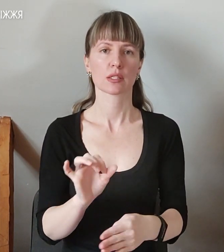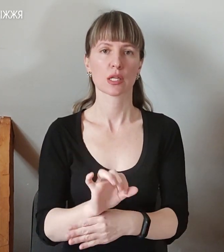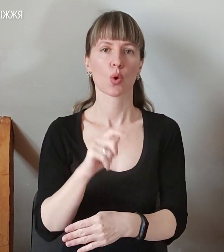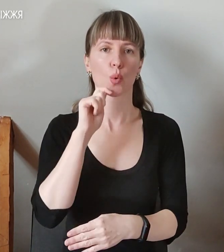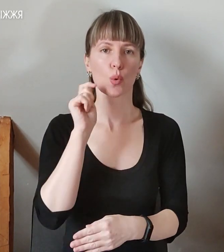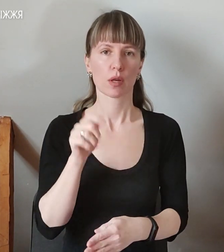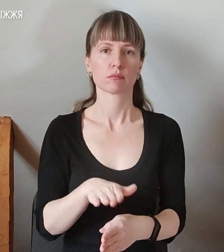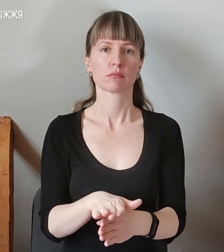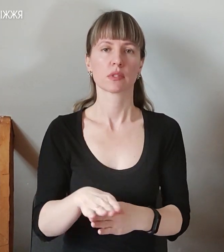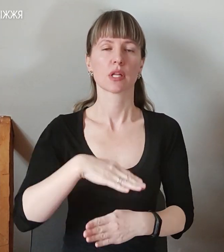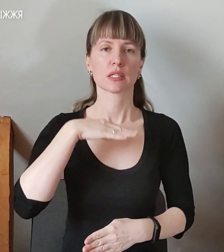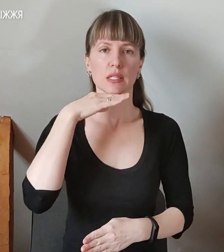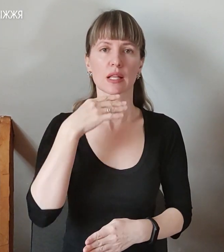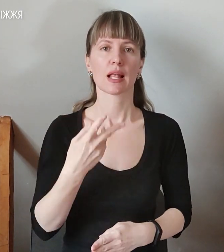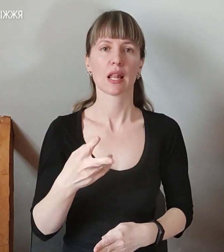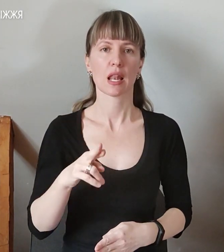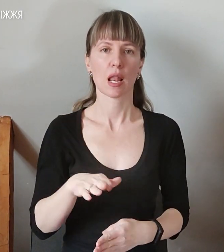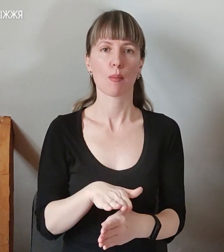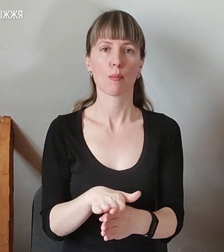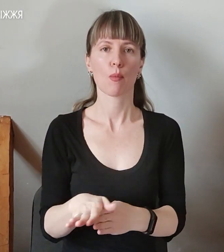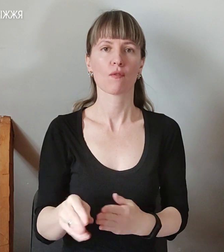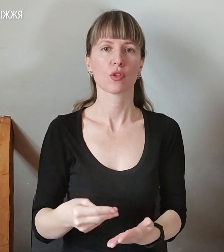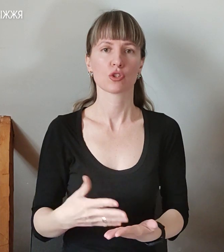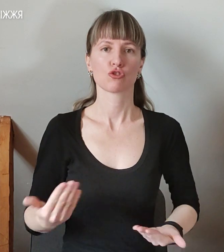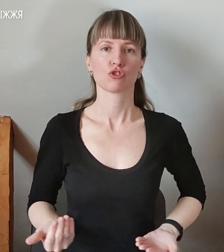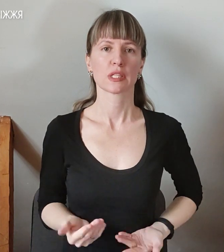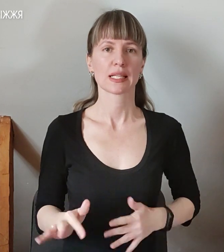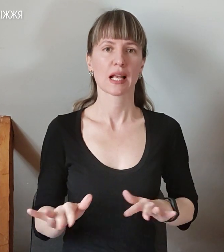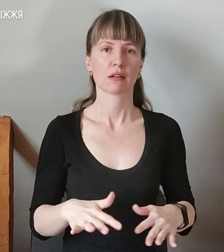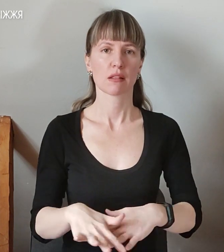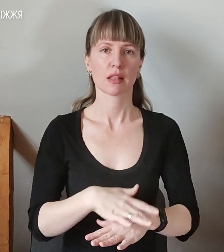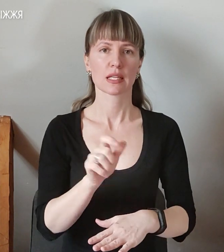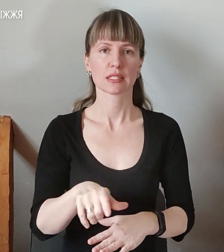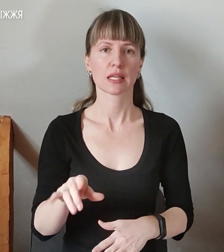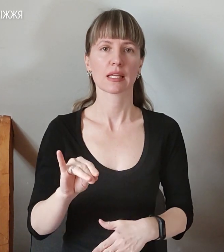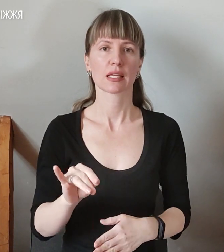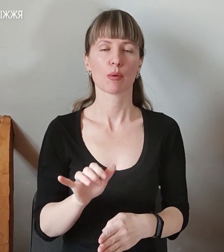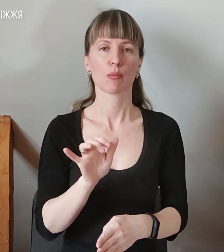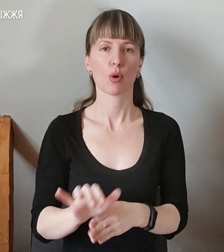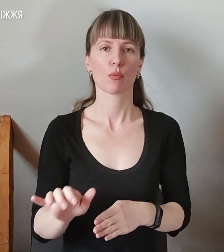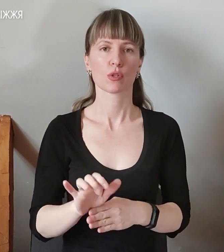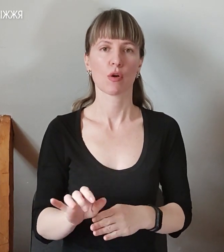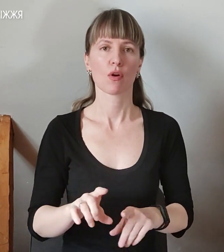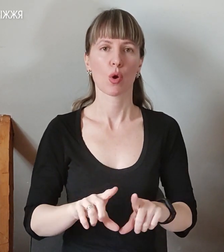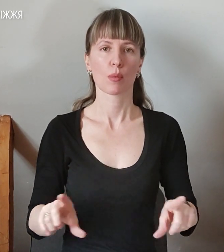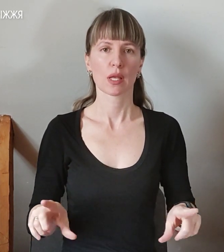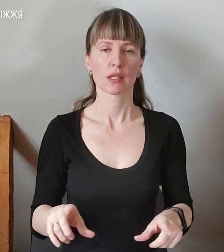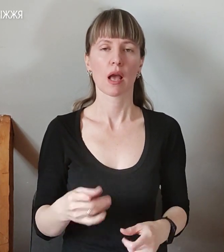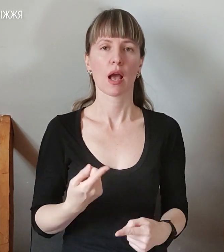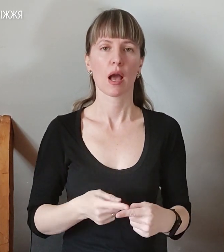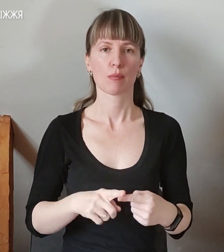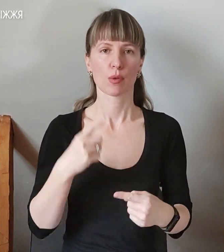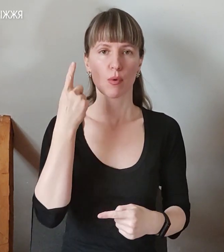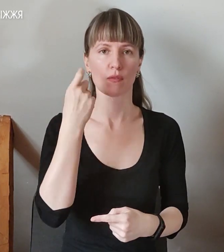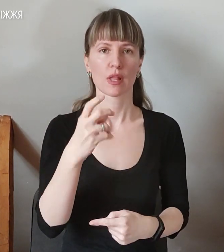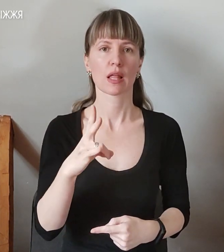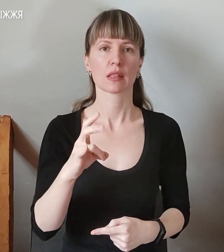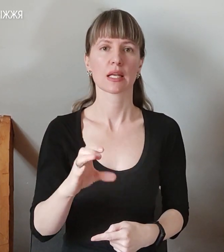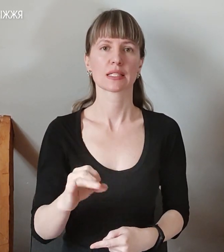цілком достатня для повноцінної життєдіяльності населення і промислових об'єктів. Про це повідомляється на сайті Запорізької